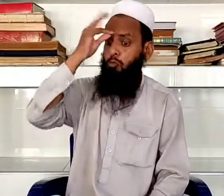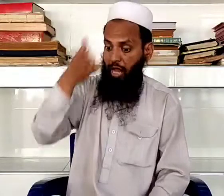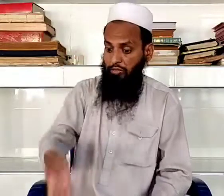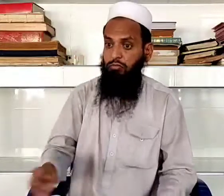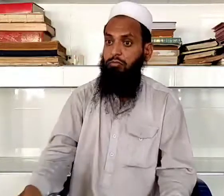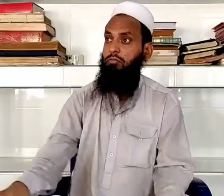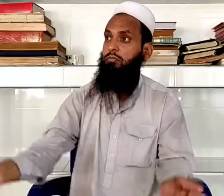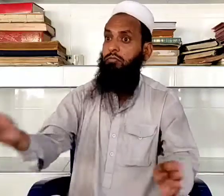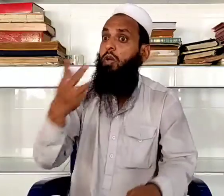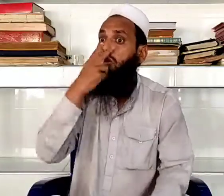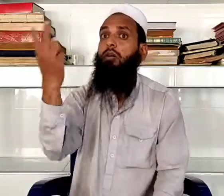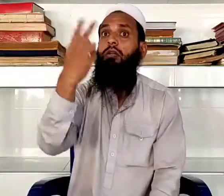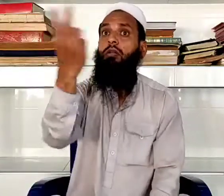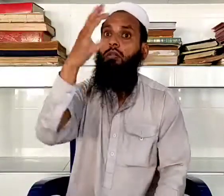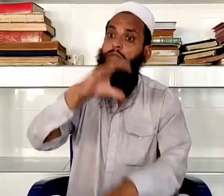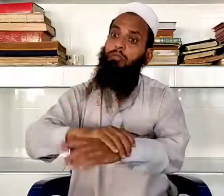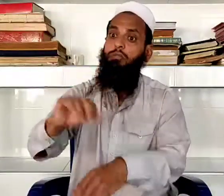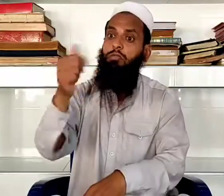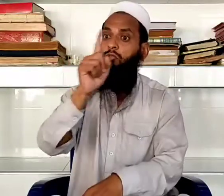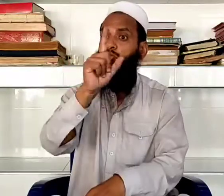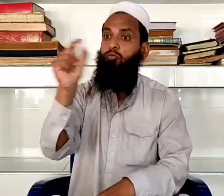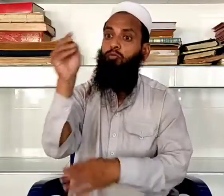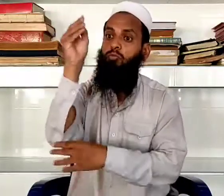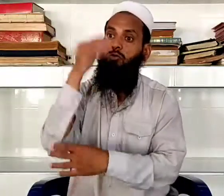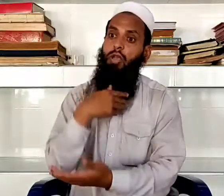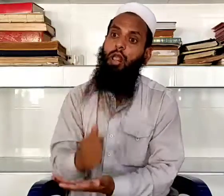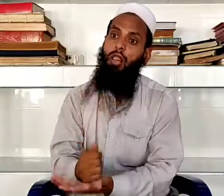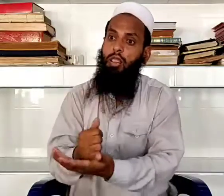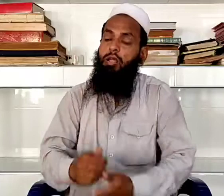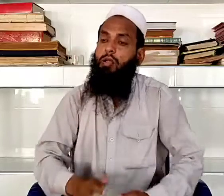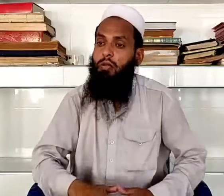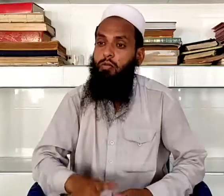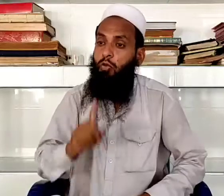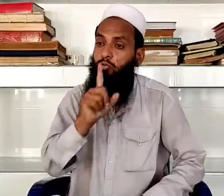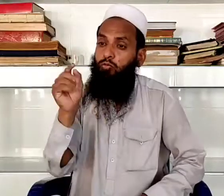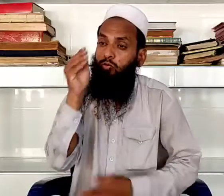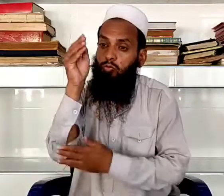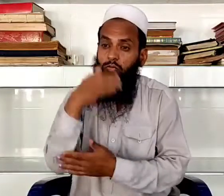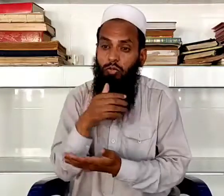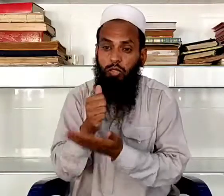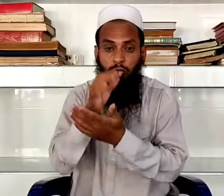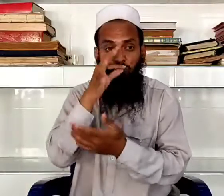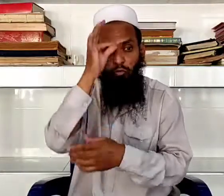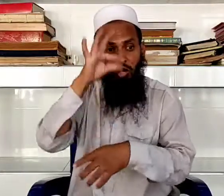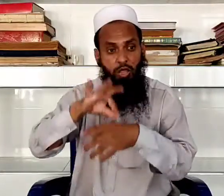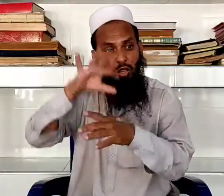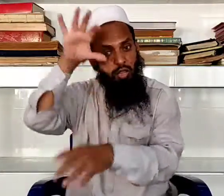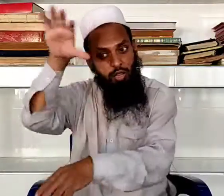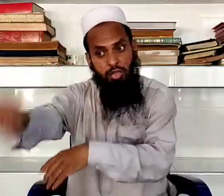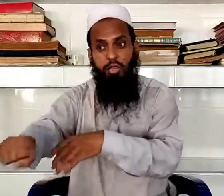ਹੈ, ਜਿਨ੍ਹਾਂ ਦੀ ਵਾਲਿਦਾ ਸੈਯਦਾ ਫਾਤਿਮਾ ਹੈ, ਔਰ ਇਸੇ ਤਰ੍ਹਾਂ ਜਨਾਬੇ ਅਲੀ ਬਿਨ ਮੁਰਤਜ਼ਾ ਰਜ਼ੀ ਅੱਲਾਹੁ ਤਾਲਾ ਅਨਹੁ, ਉਹਨਾਂ